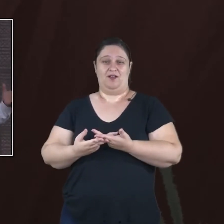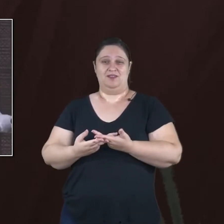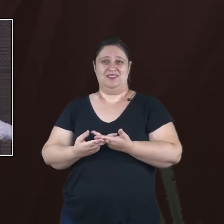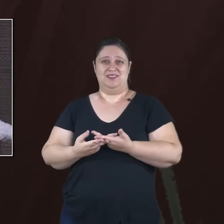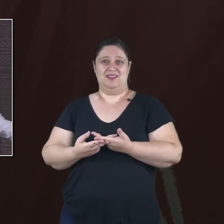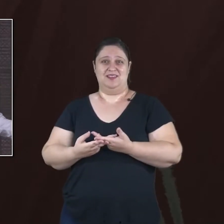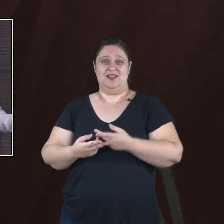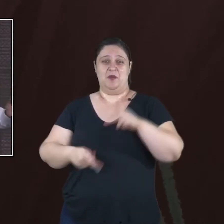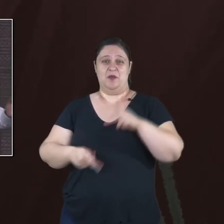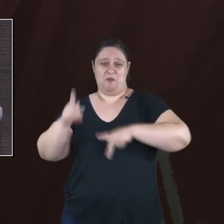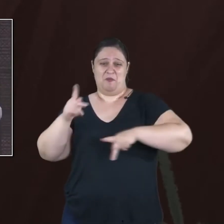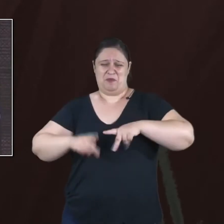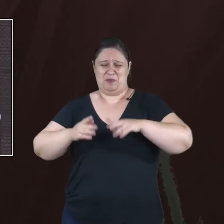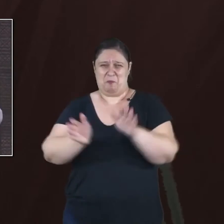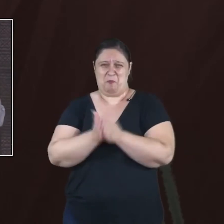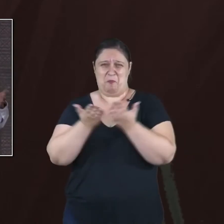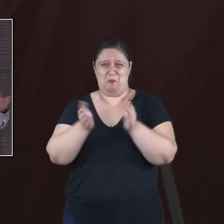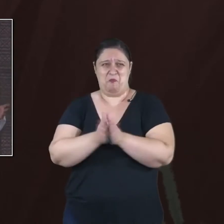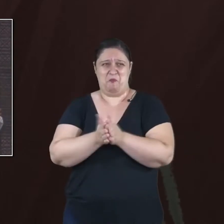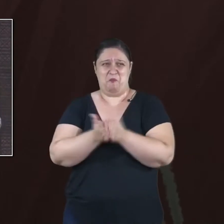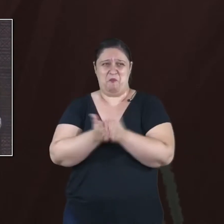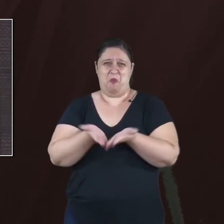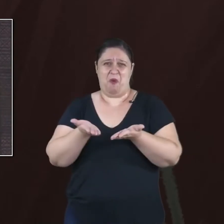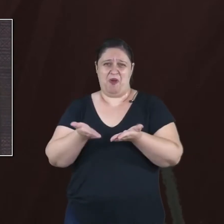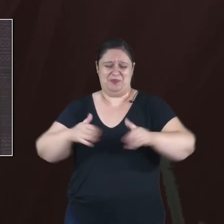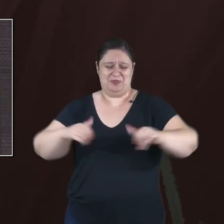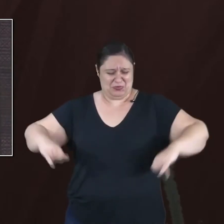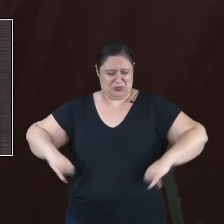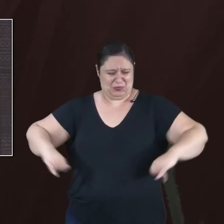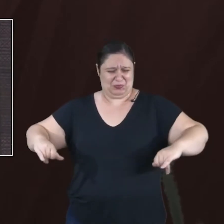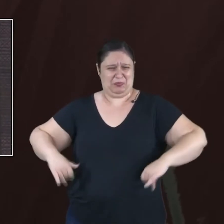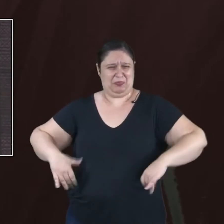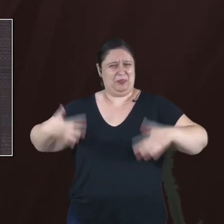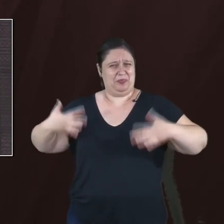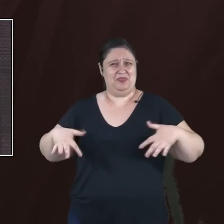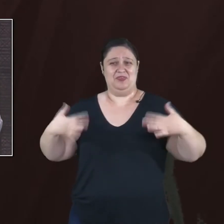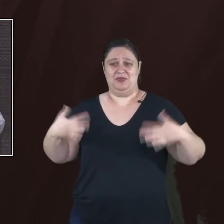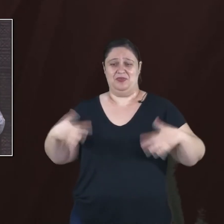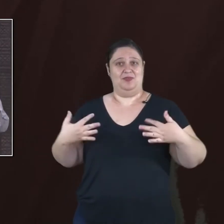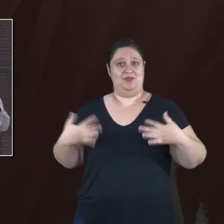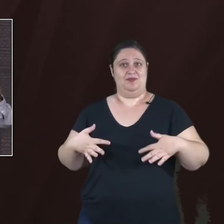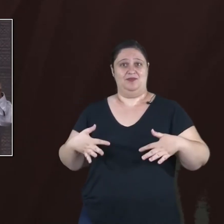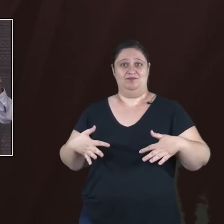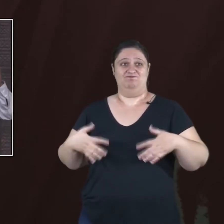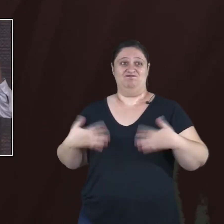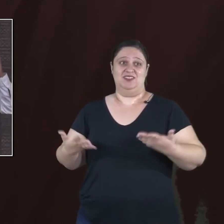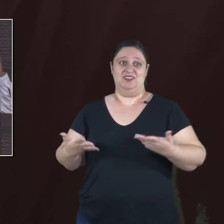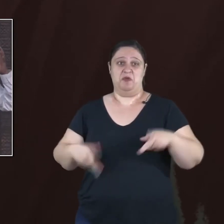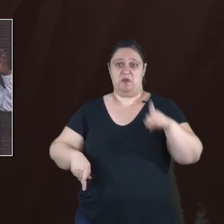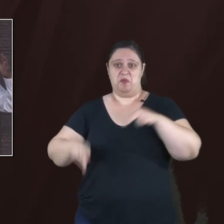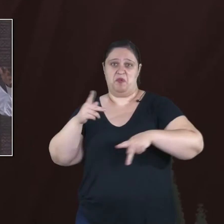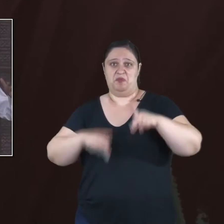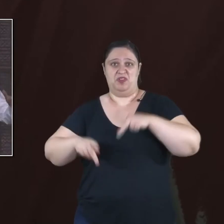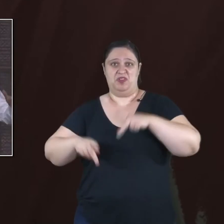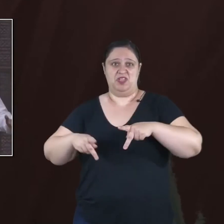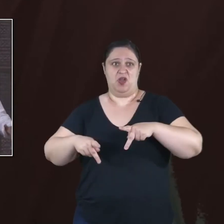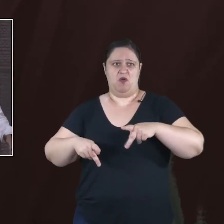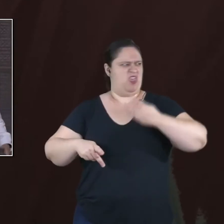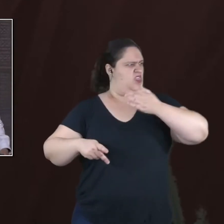miséria, essa situação caótica em que deixou depois do incêndio, a popularidade dele estava lá